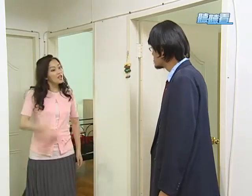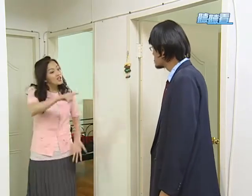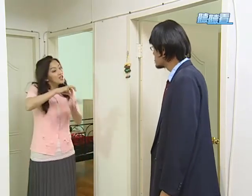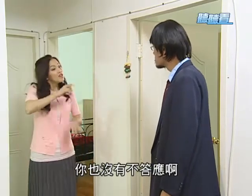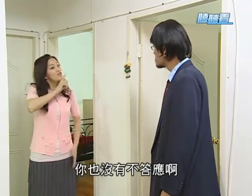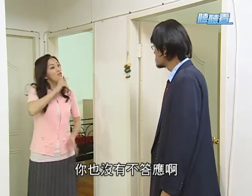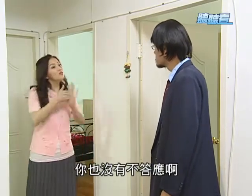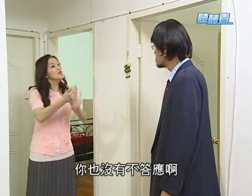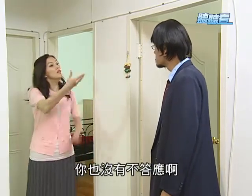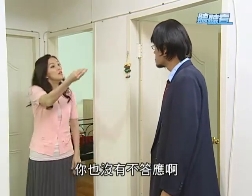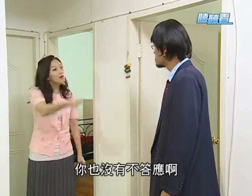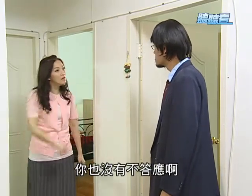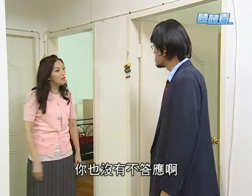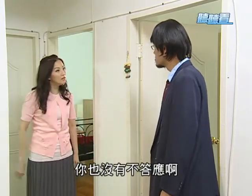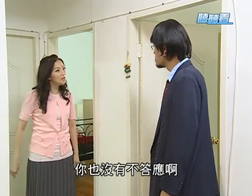你也没有不答应啊。